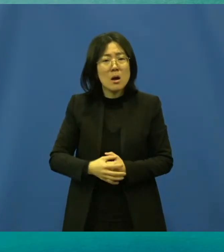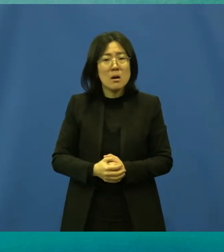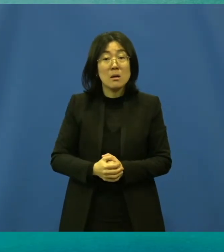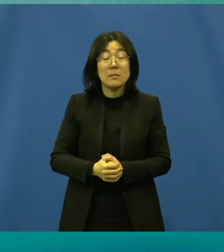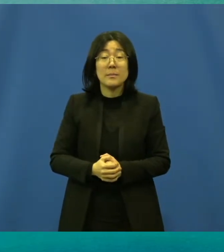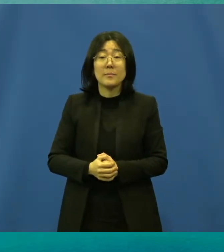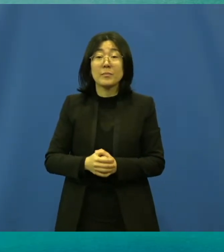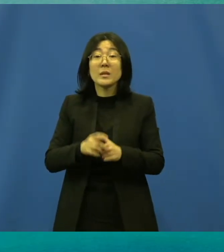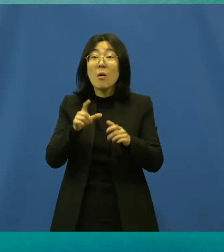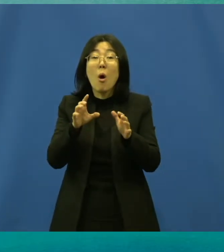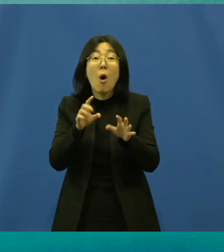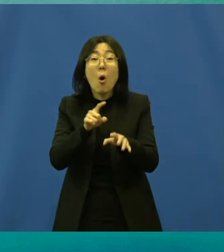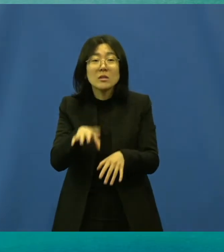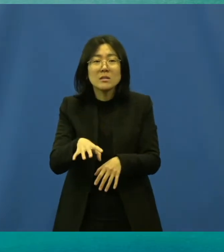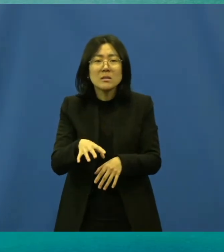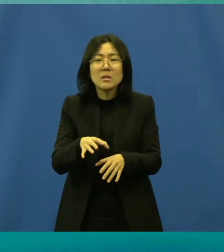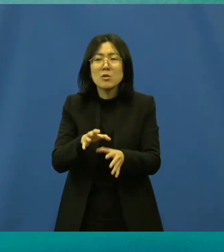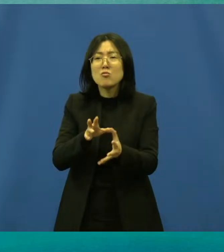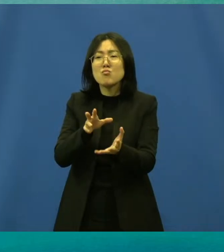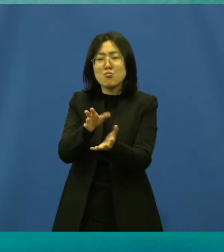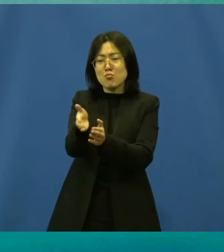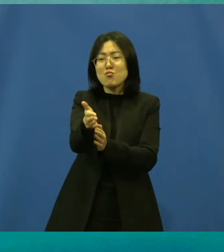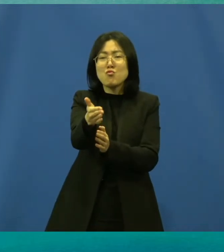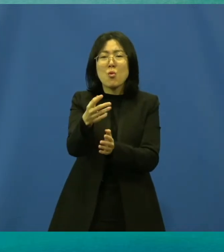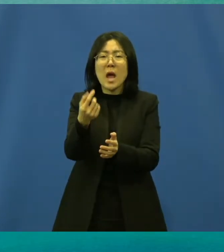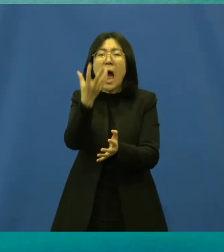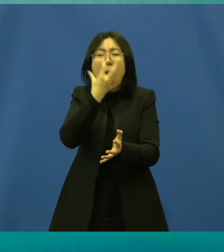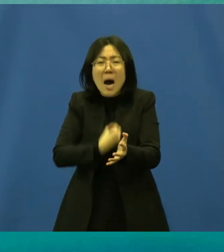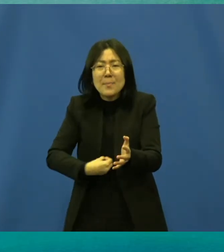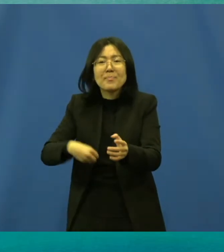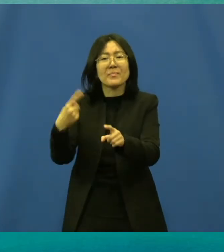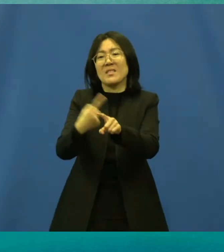그게 바로 물고기 뱃속입니다.